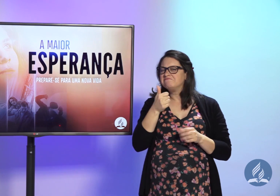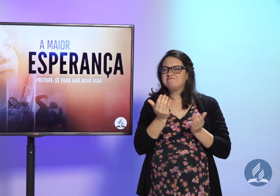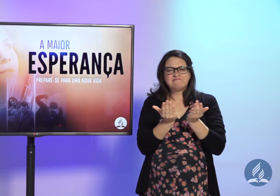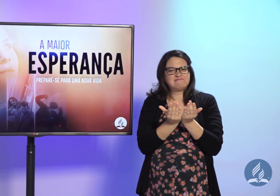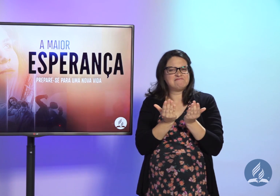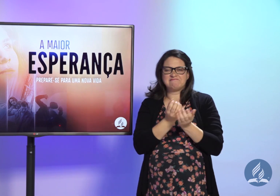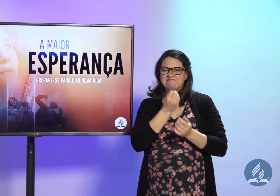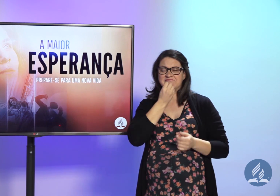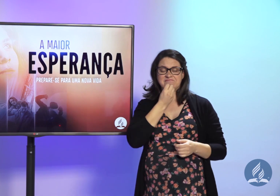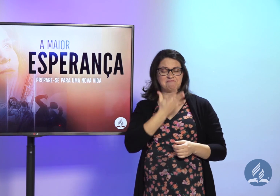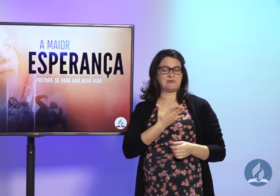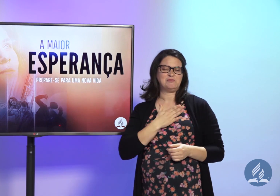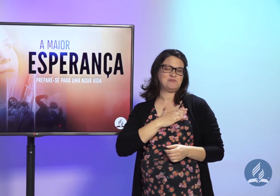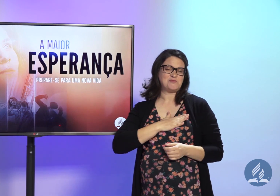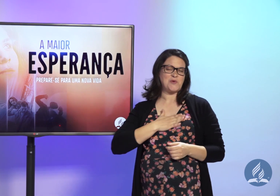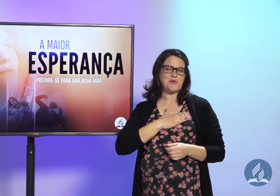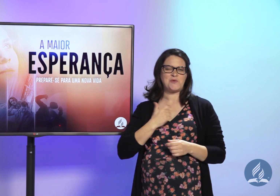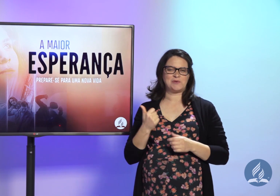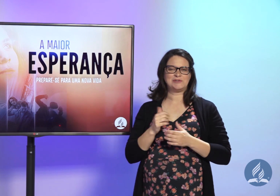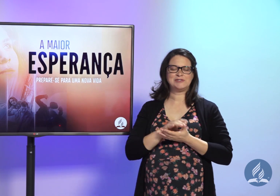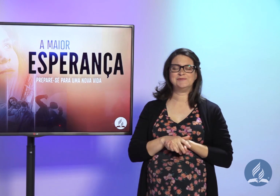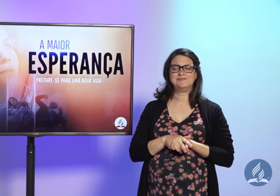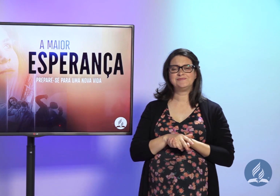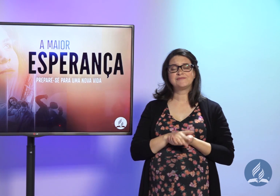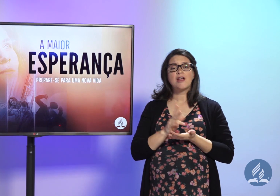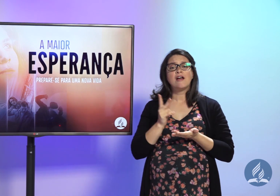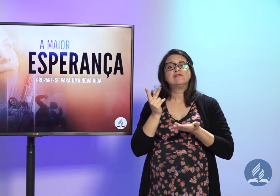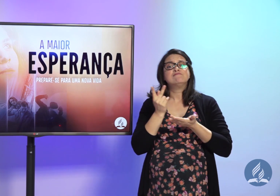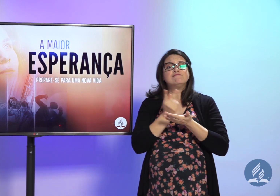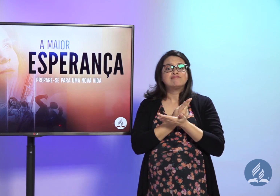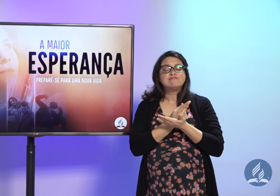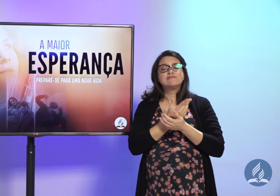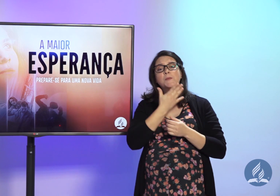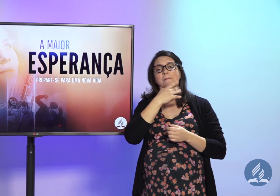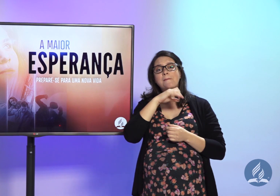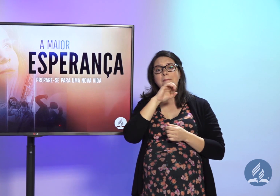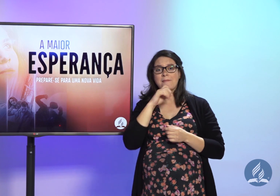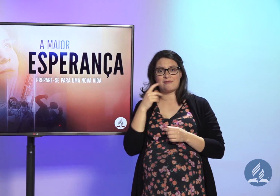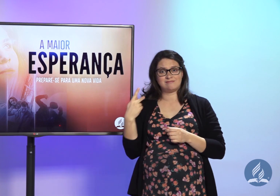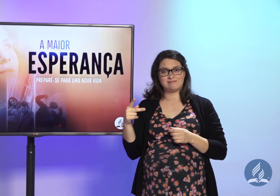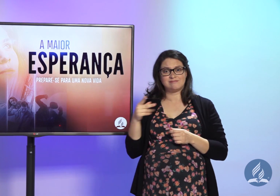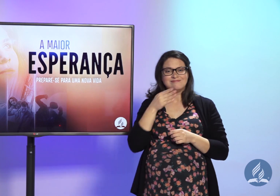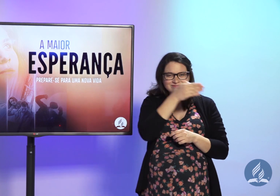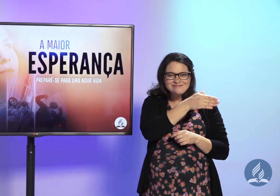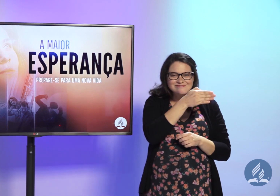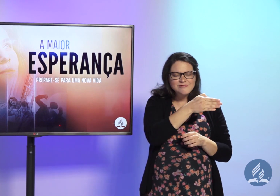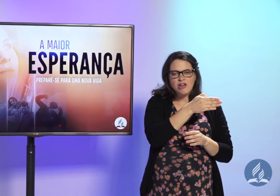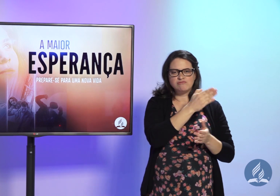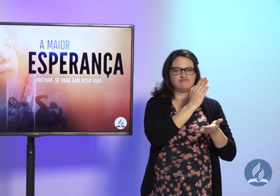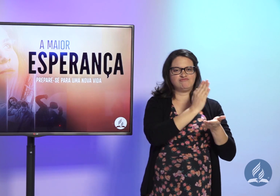palavras, conseguia acompanhar algumas ideias. Nunca teve problema em frequentar essas duas religiões cristãs.